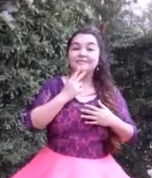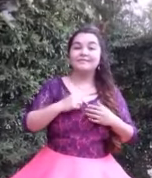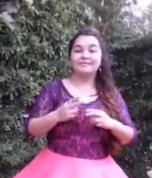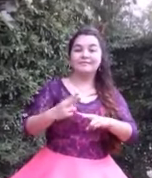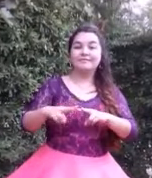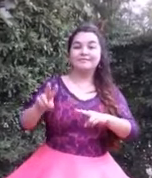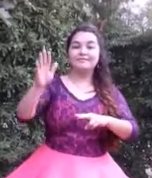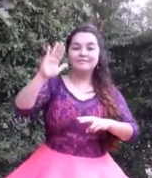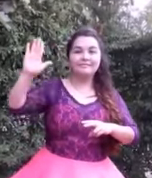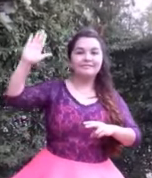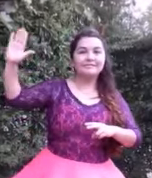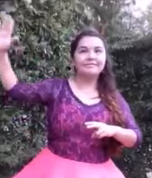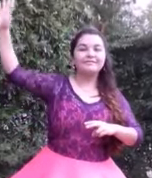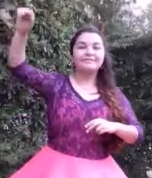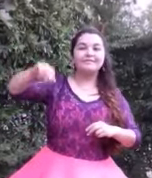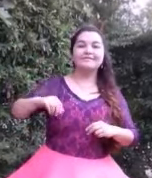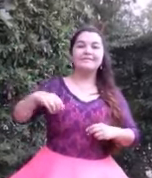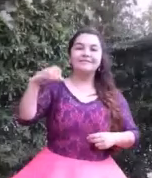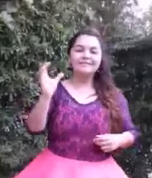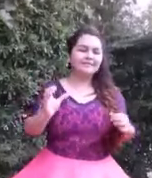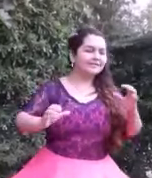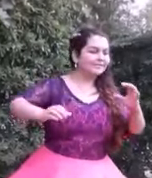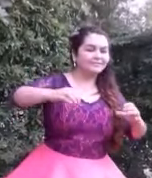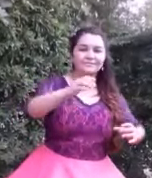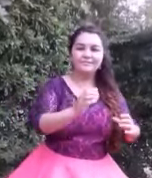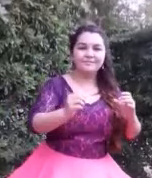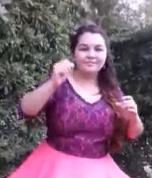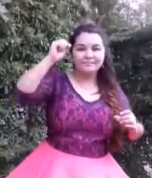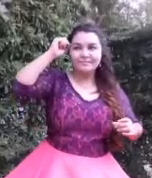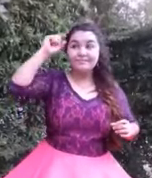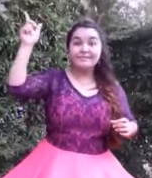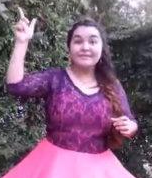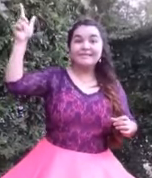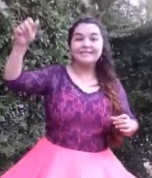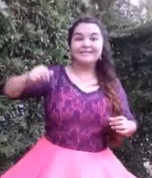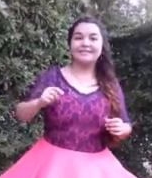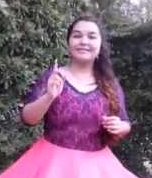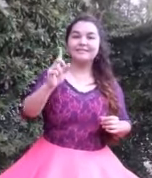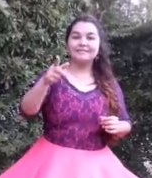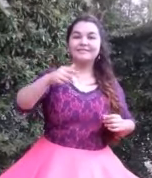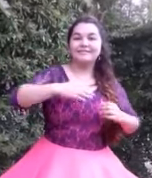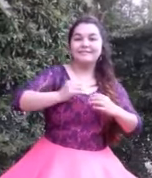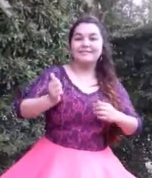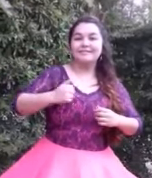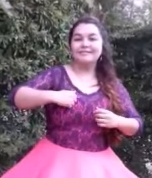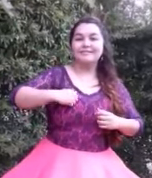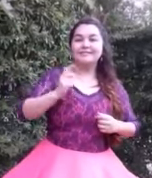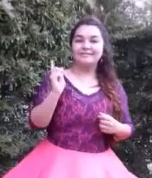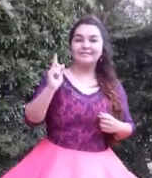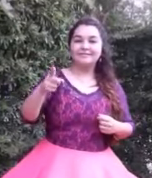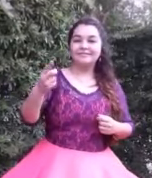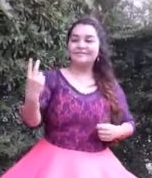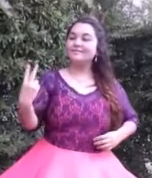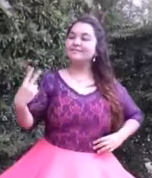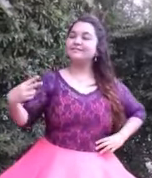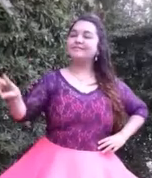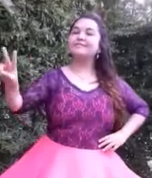vida, vivir mis sueños Que todo el mundo sepa que es mi destino, que eres mi